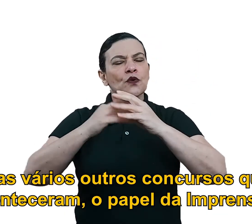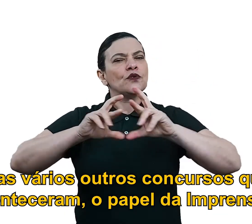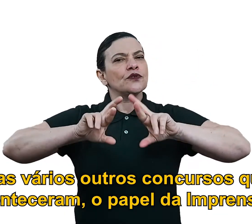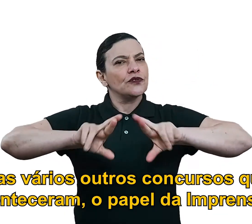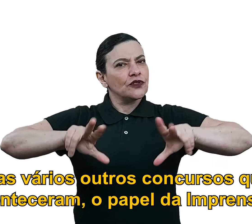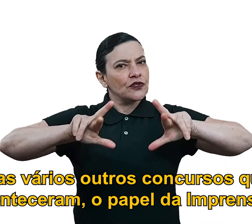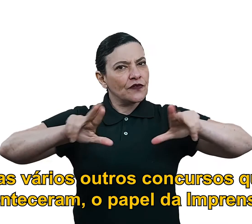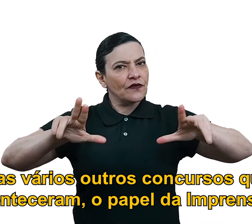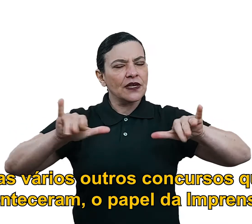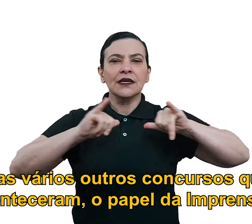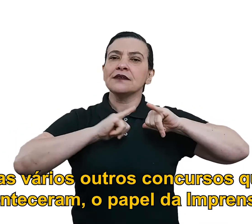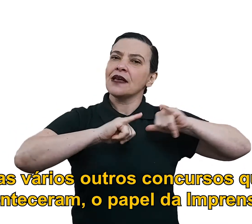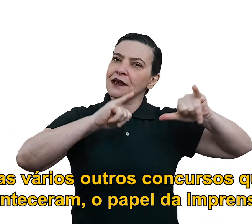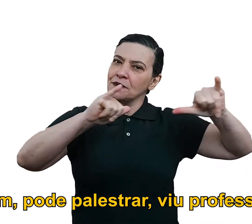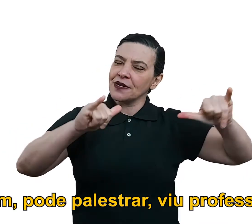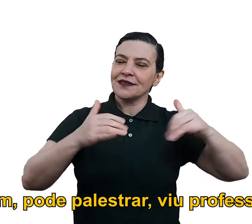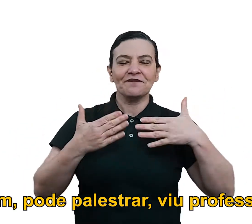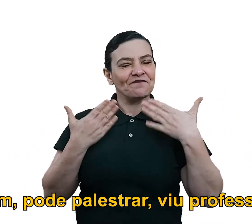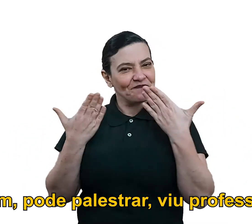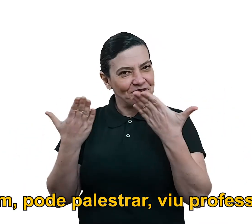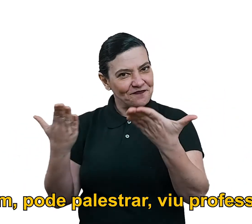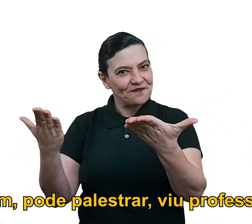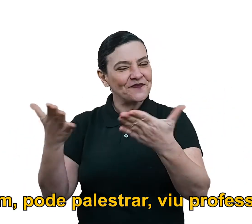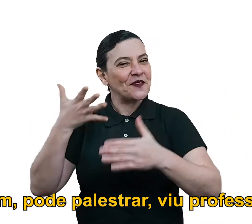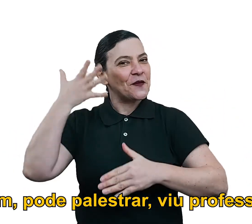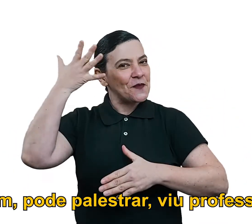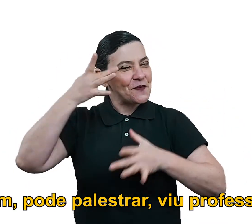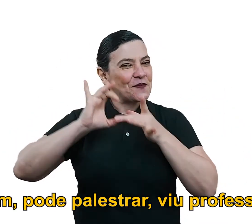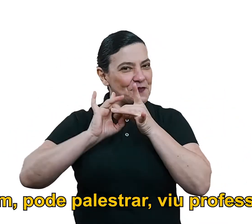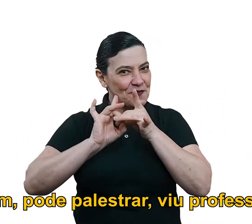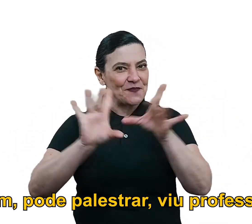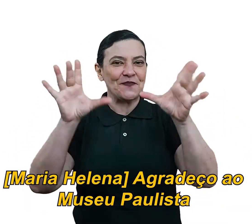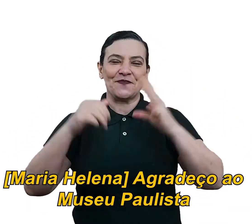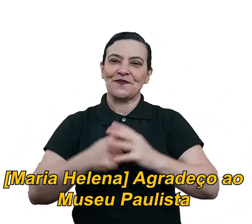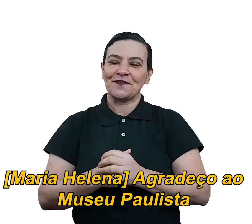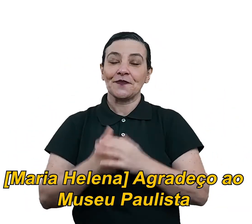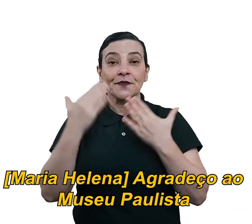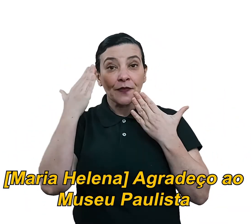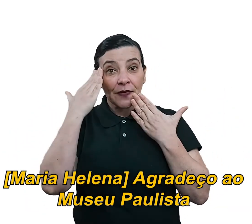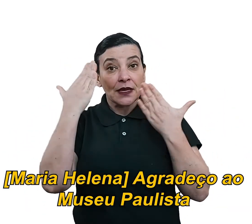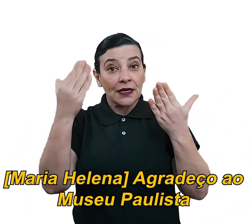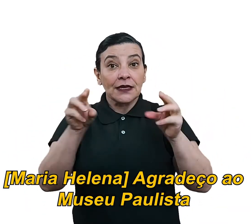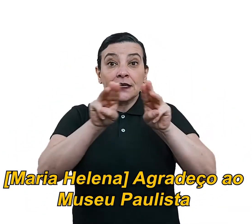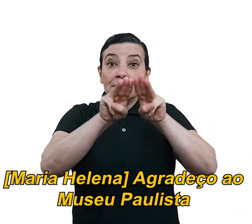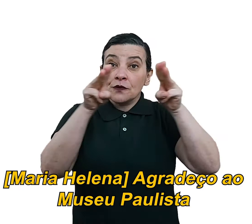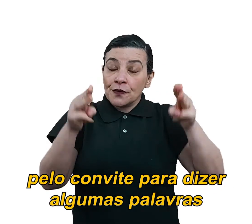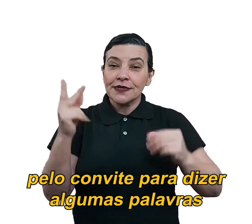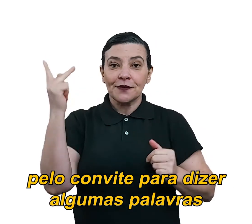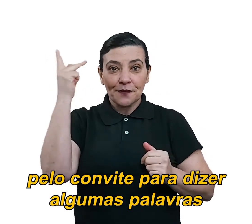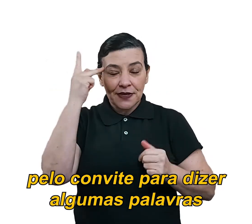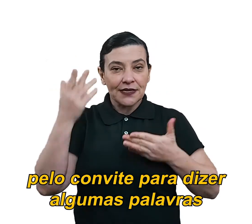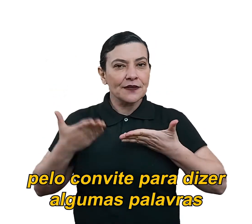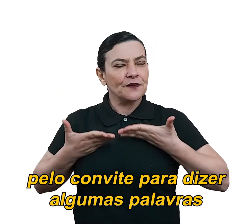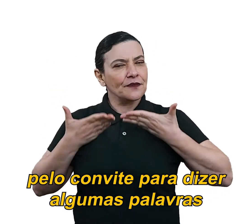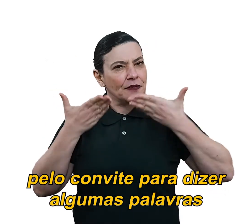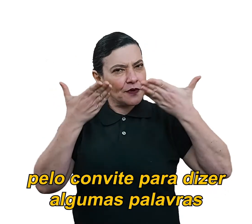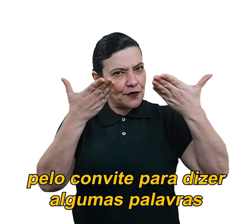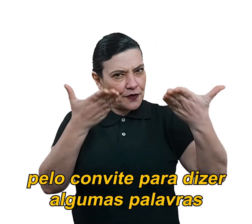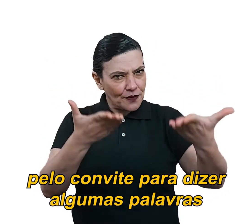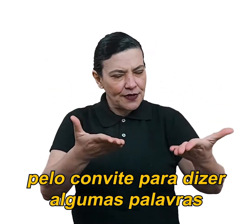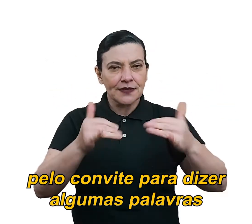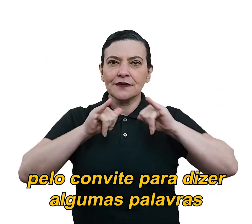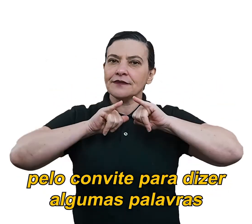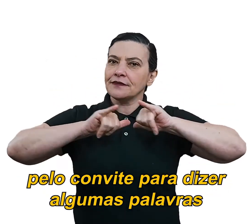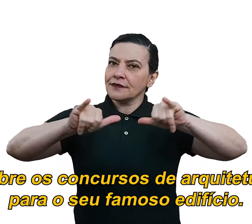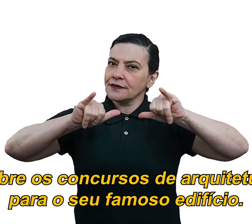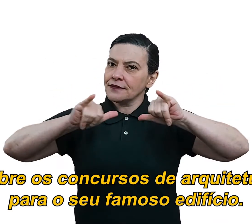que aconteceram, o papel da imprensa, enfim. Pode palestrar, viu, professora? Agradeço ao Museu Paulista pelo convite para dizer